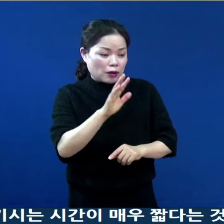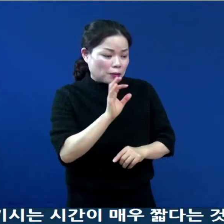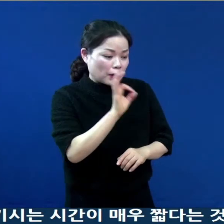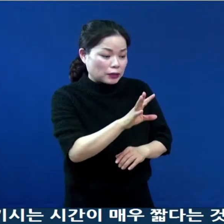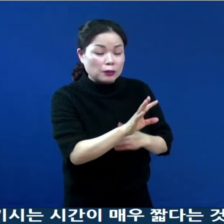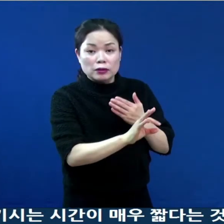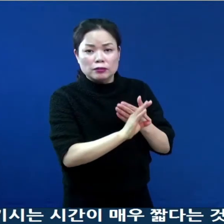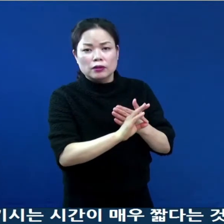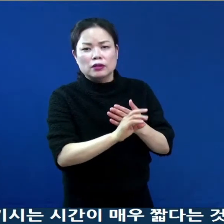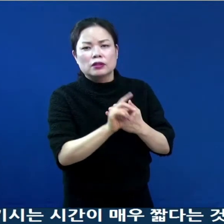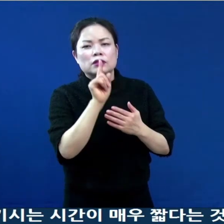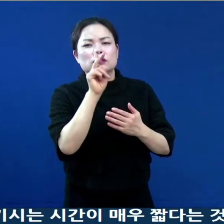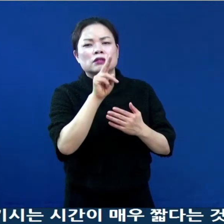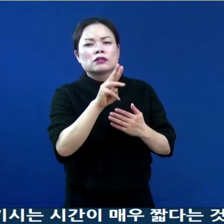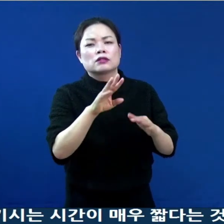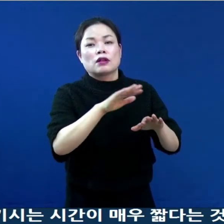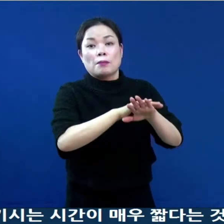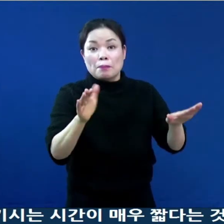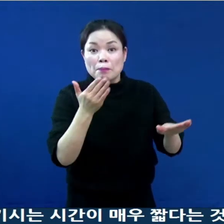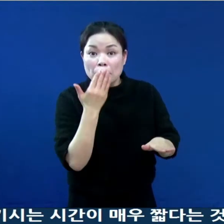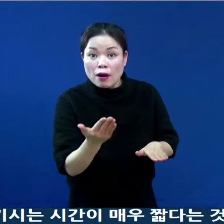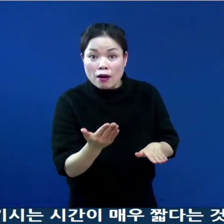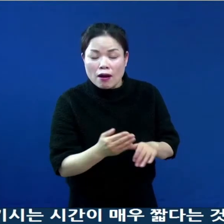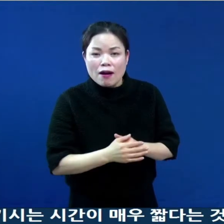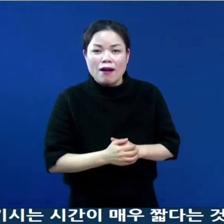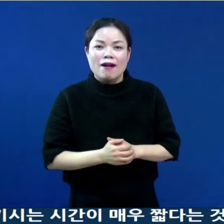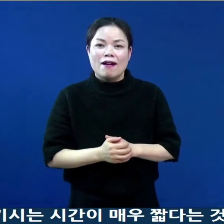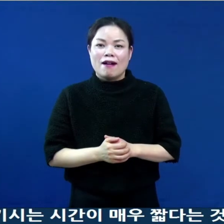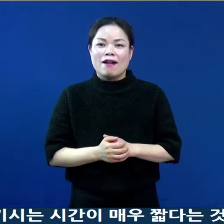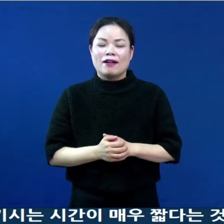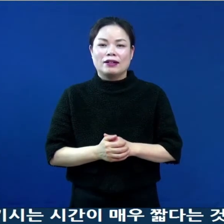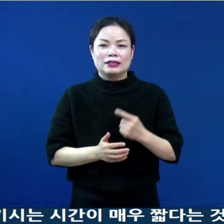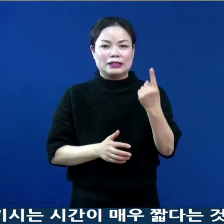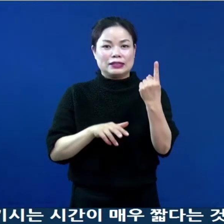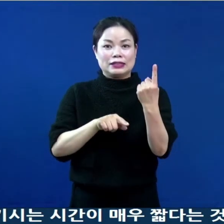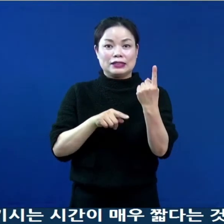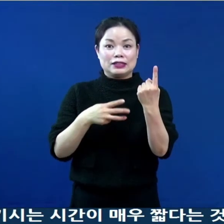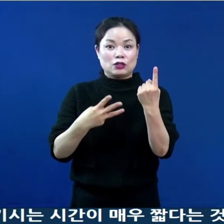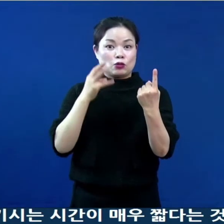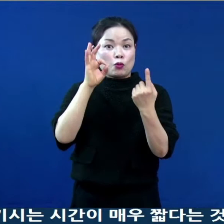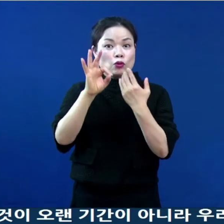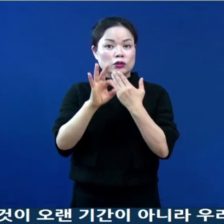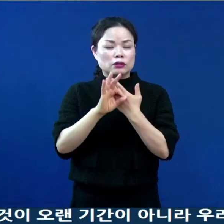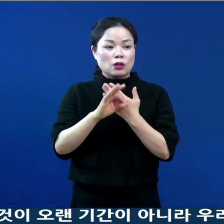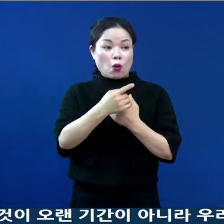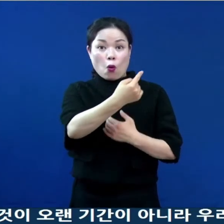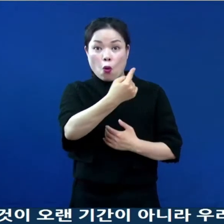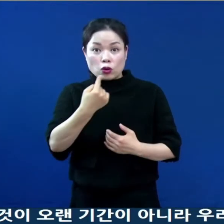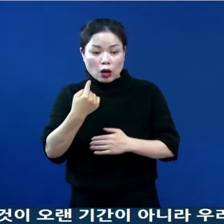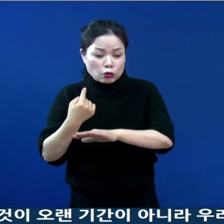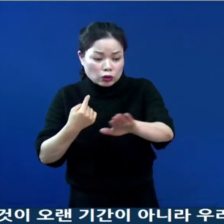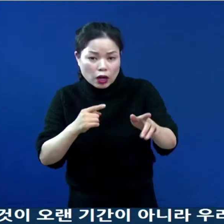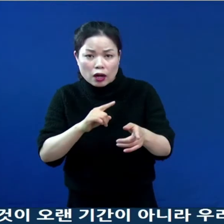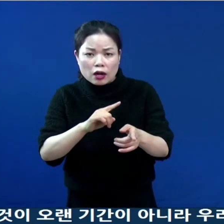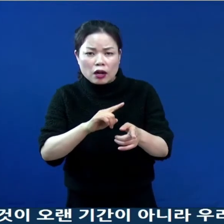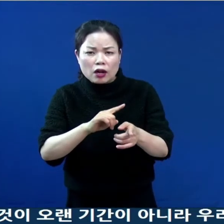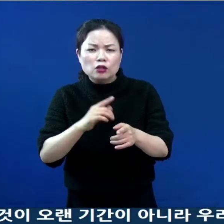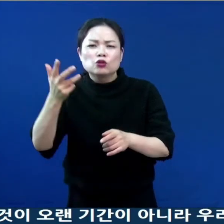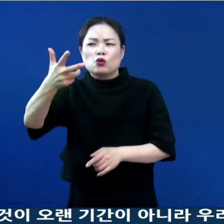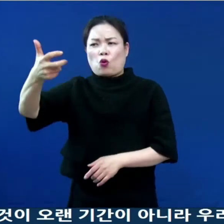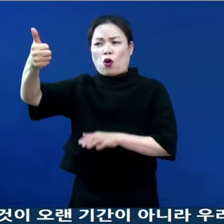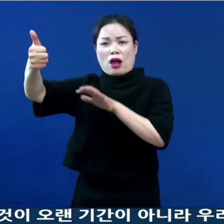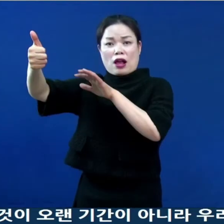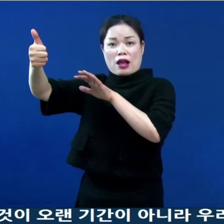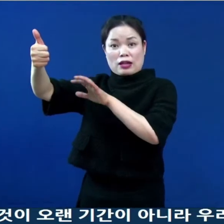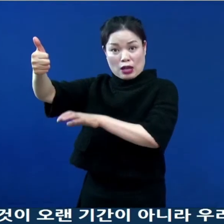만에 해결된다는 말씀을 주시는 거죠. 다시 1절로 돌아오면 오라 우리가